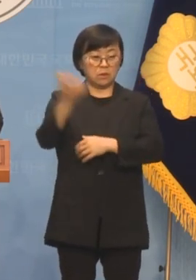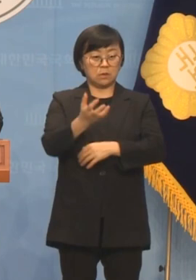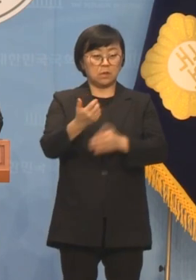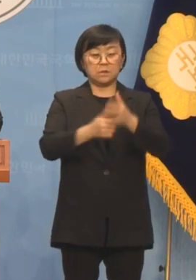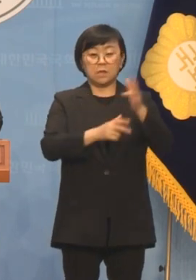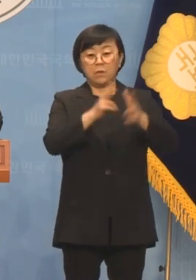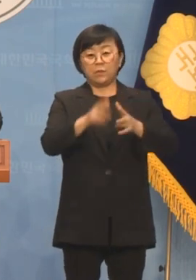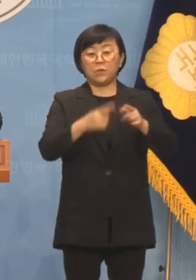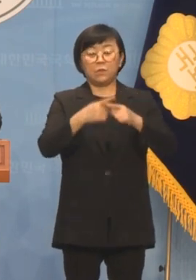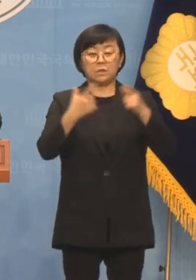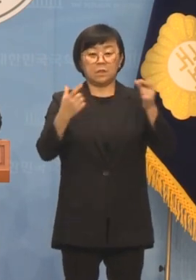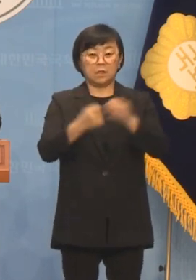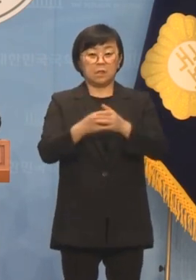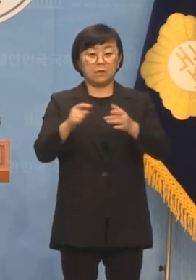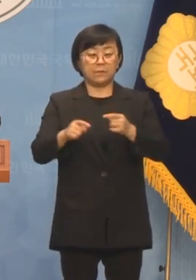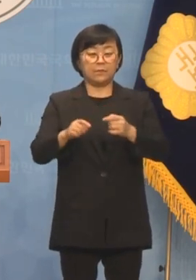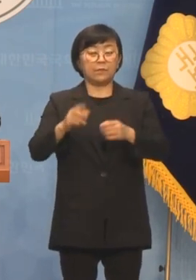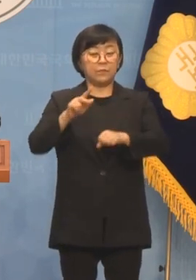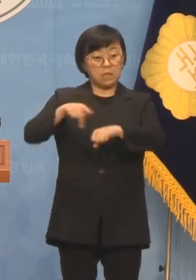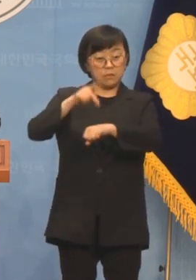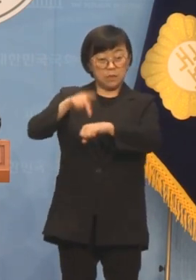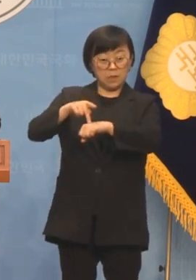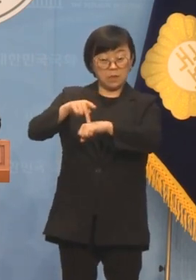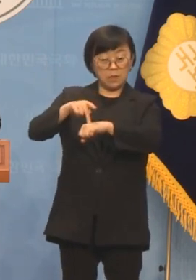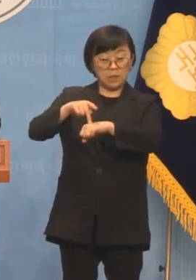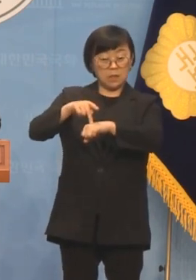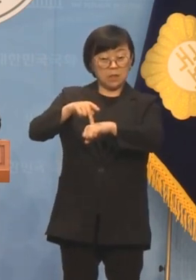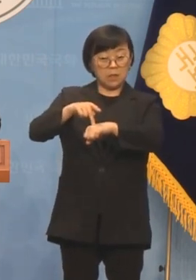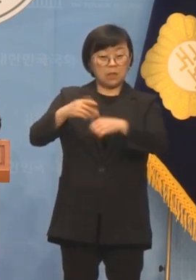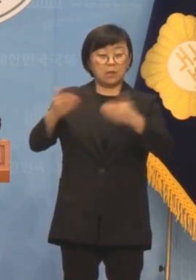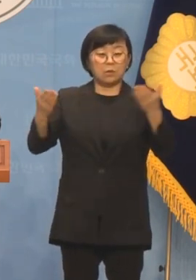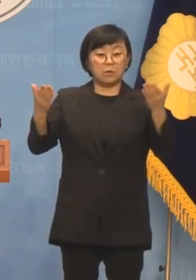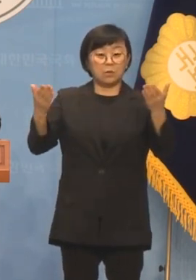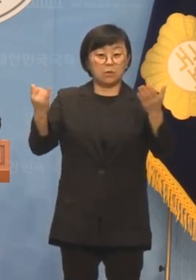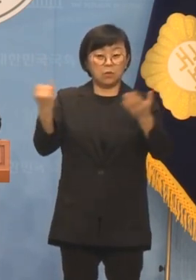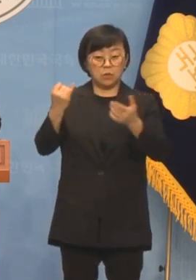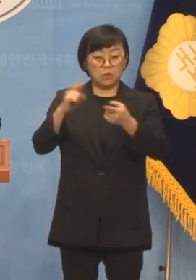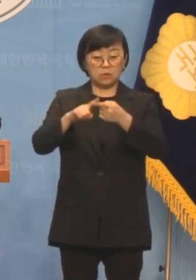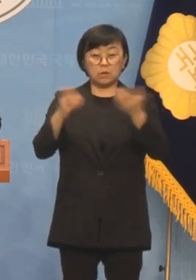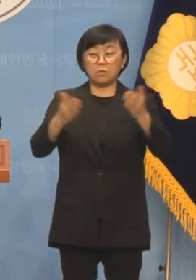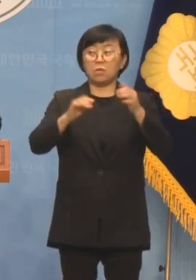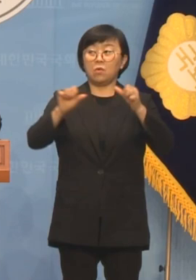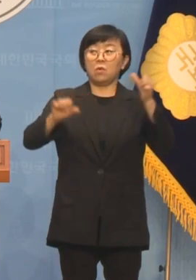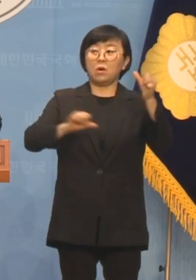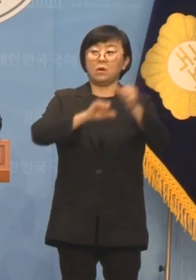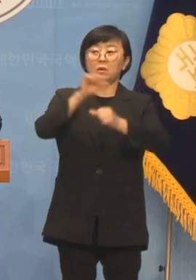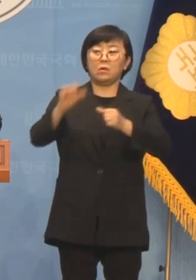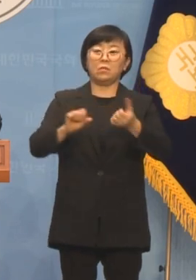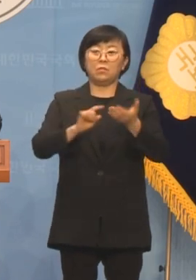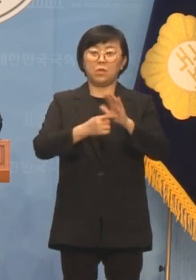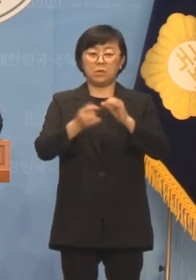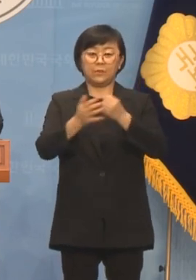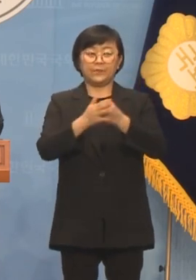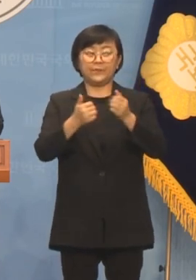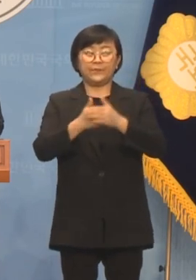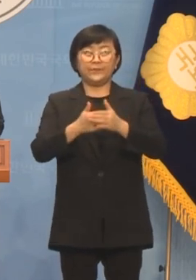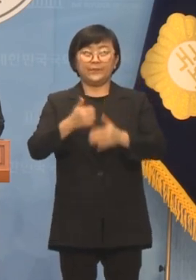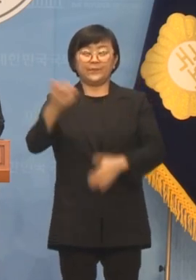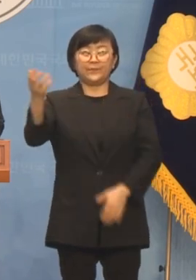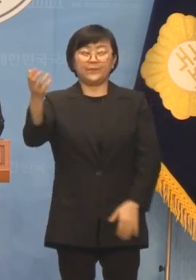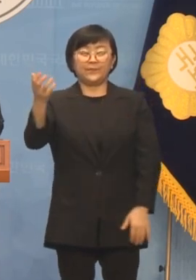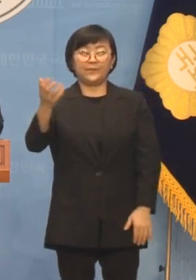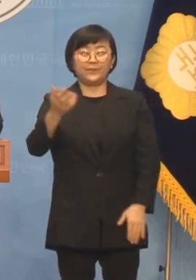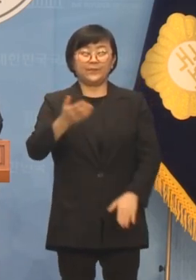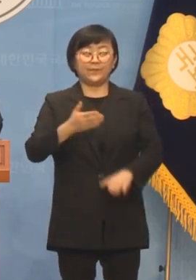사업 또한 송출국인 필리핀에서 차국 여성 노동자들의 겪을 수 있는 근로환경 우려를 표하고 송출이